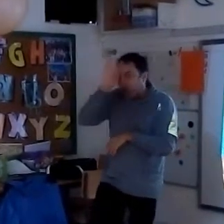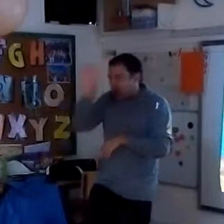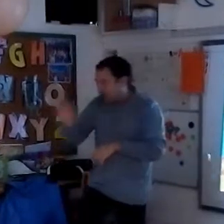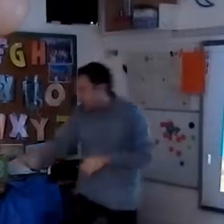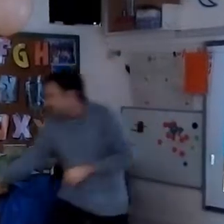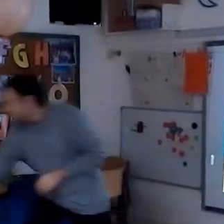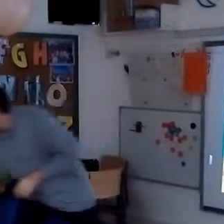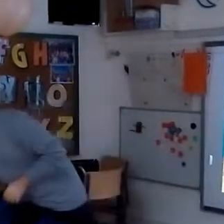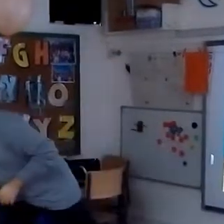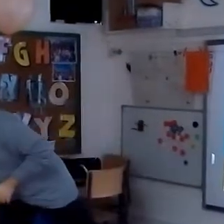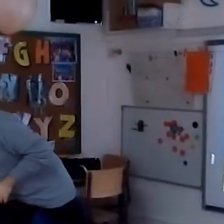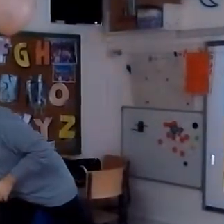vio,